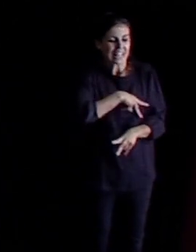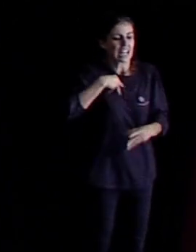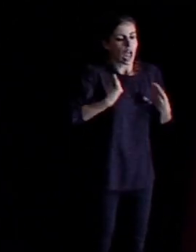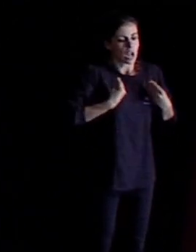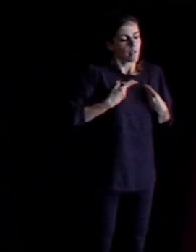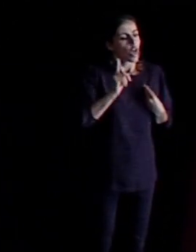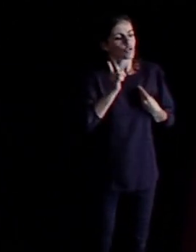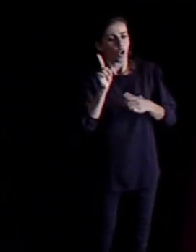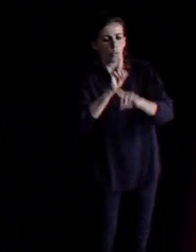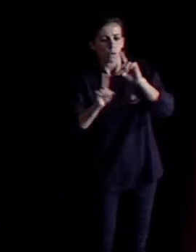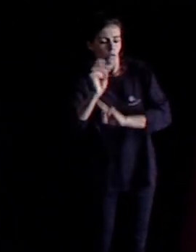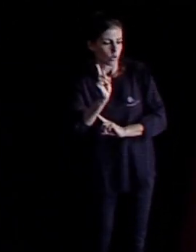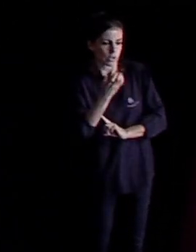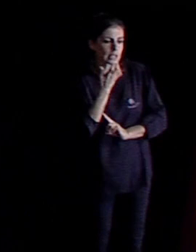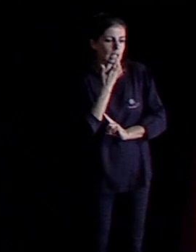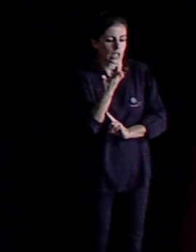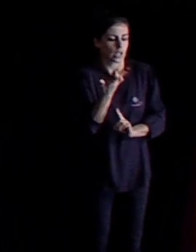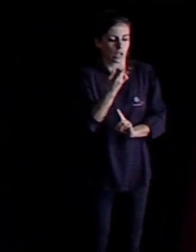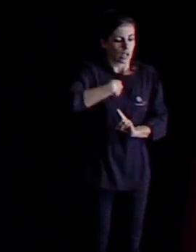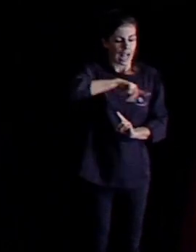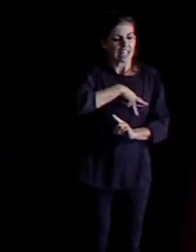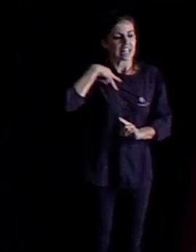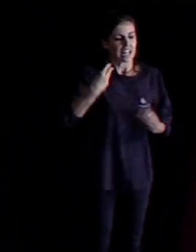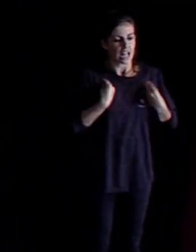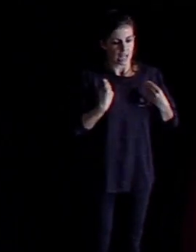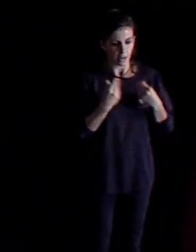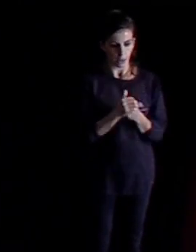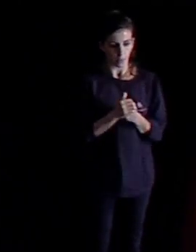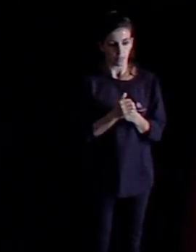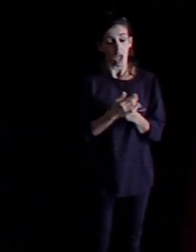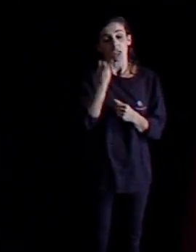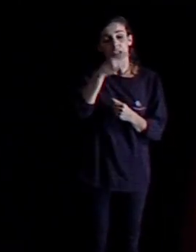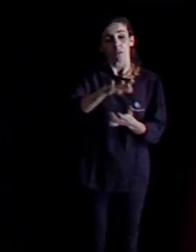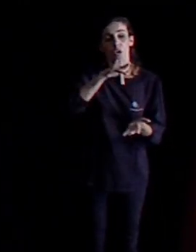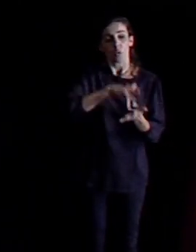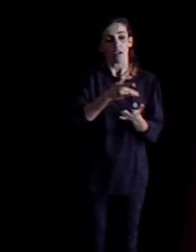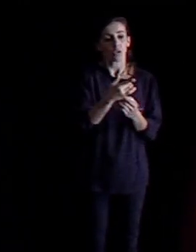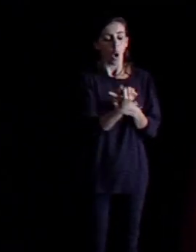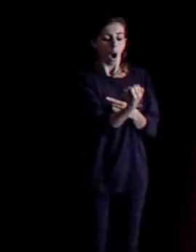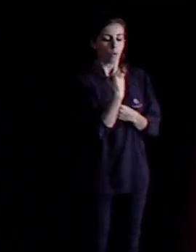creo que todos lo sabemos. Insuficiente apoyo familiar y social,